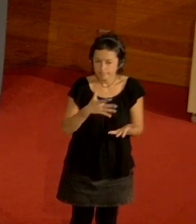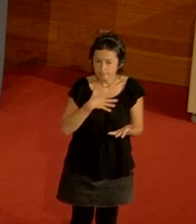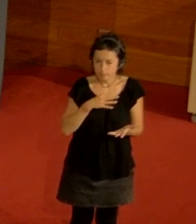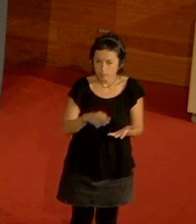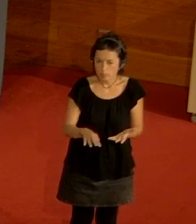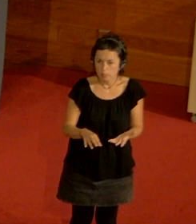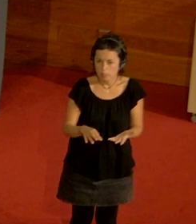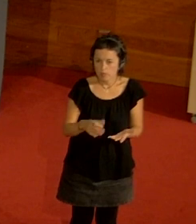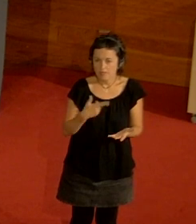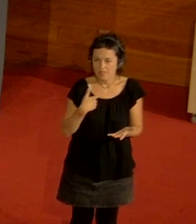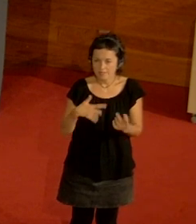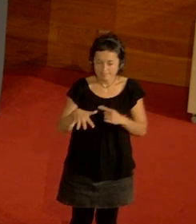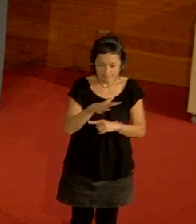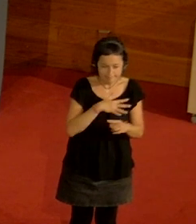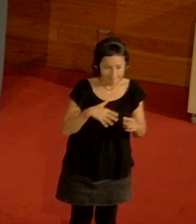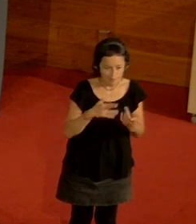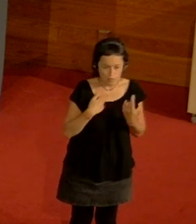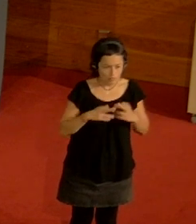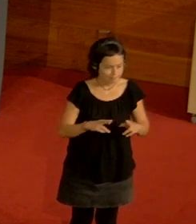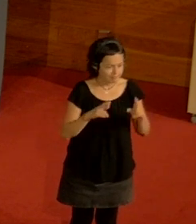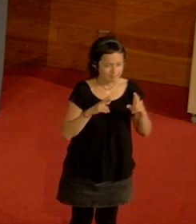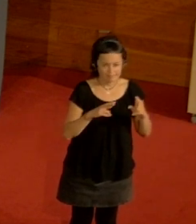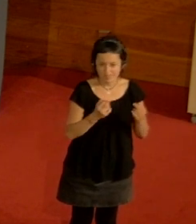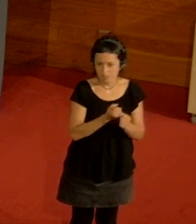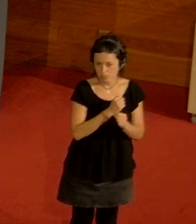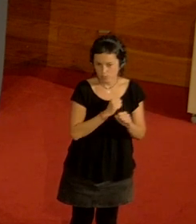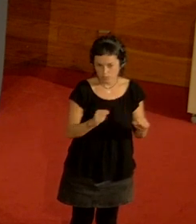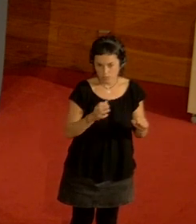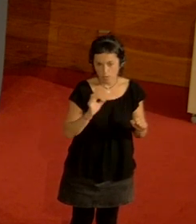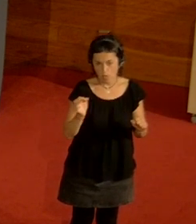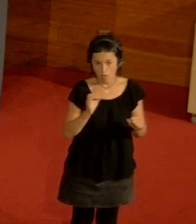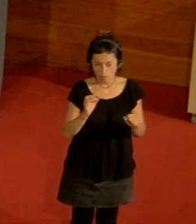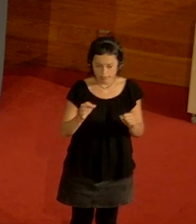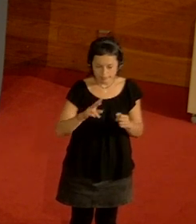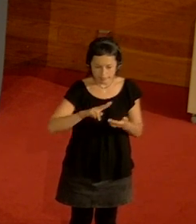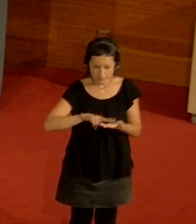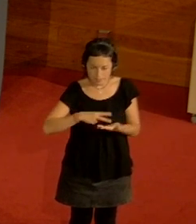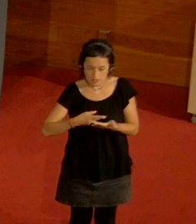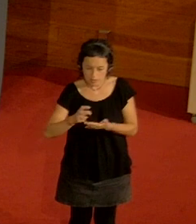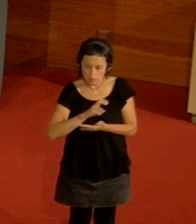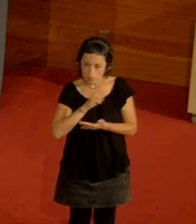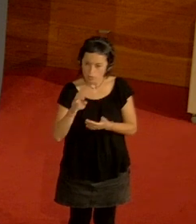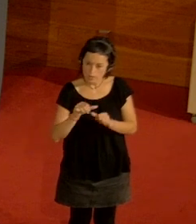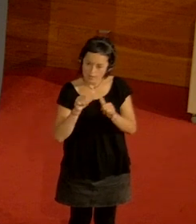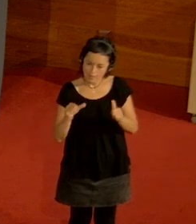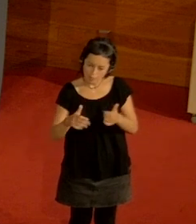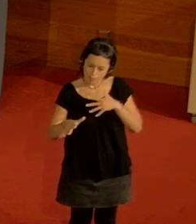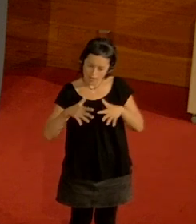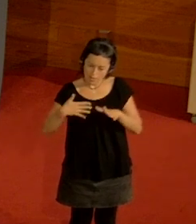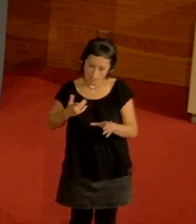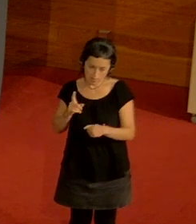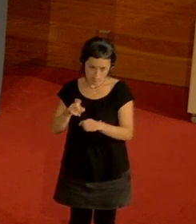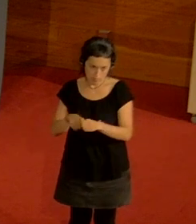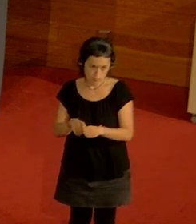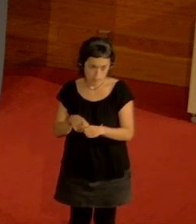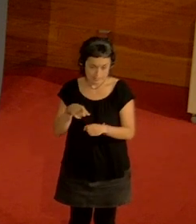tratado ese lugar para la esperanza y ese lugar para esas otras lecturas que nos impliquen de de manera activa y en esas lecturas que nos